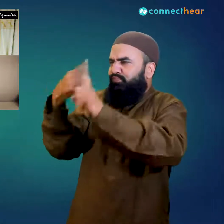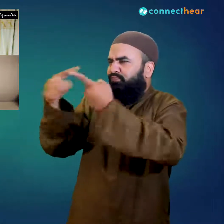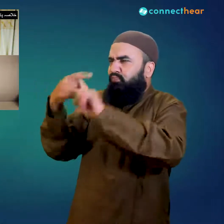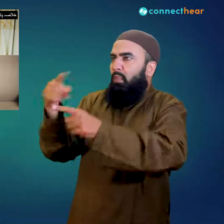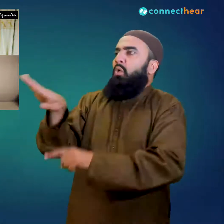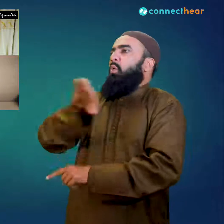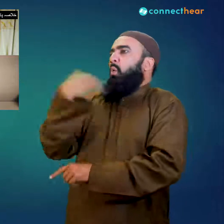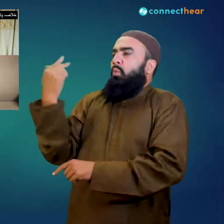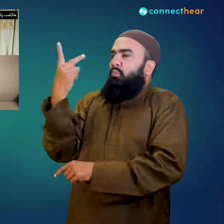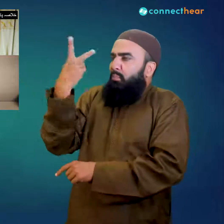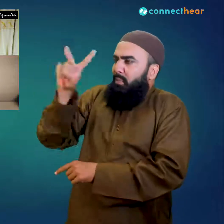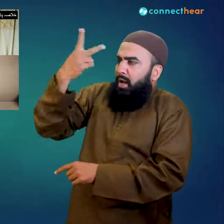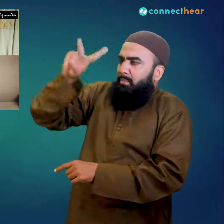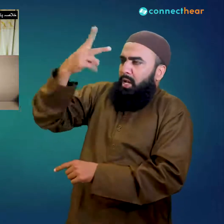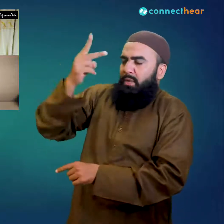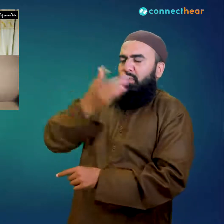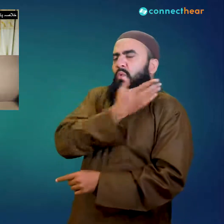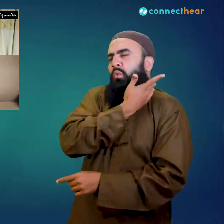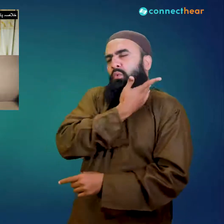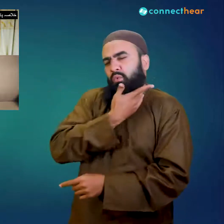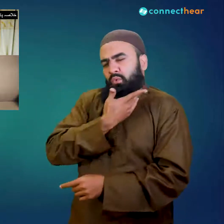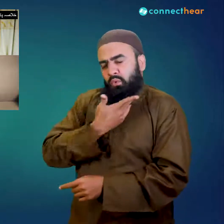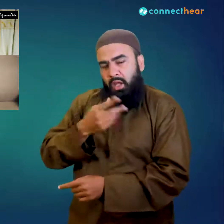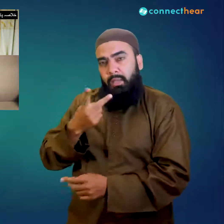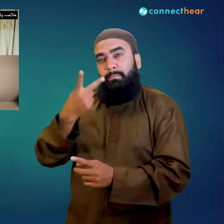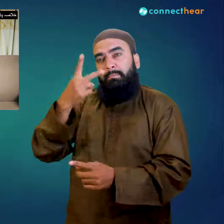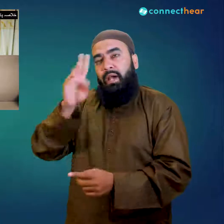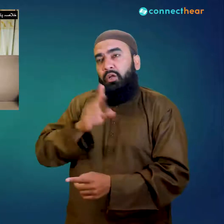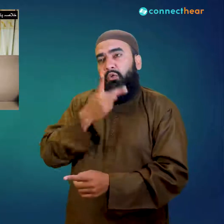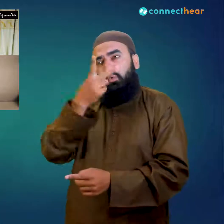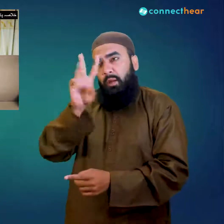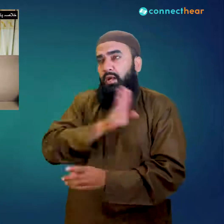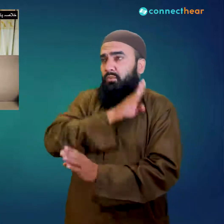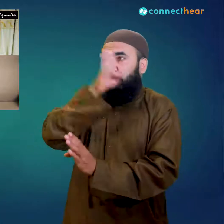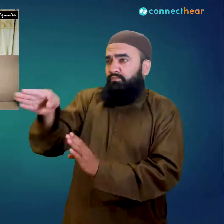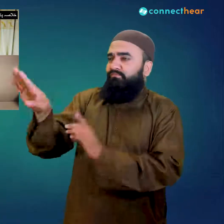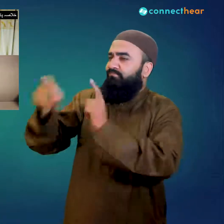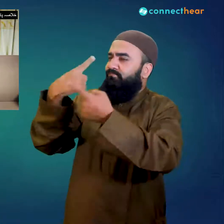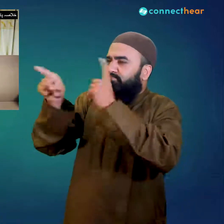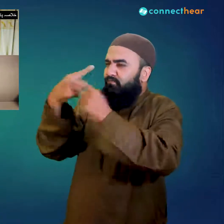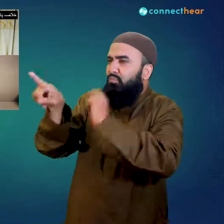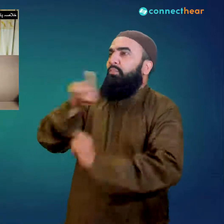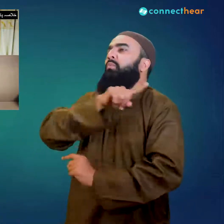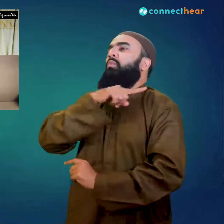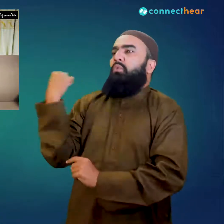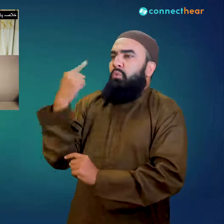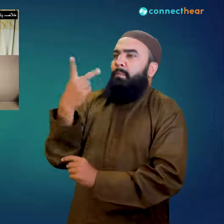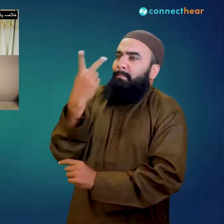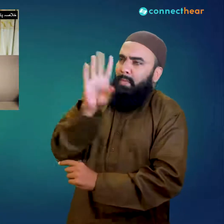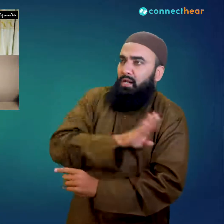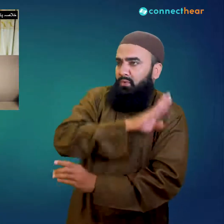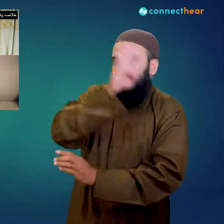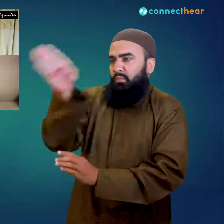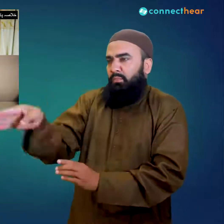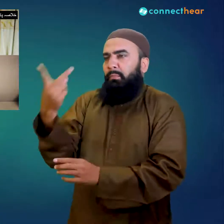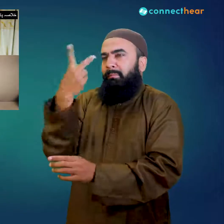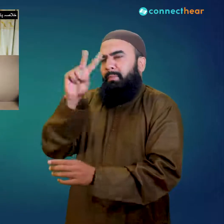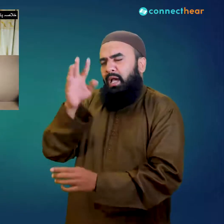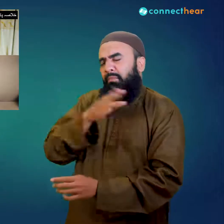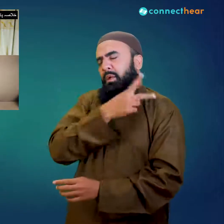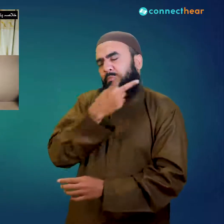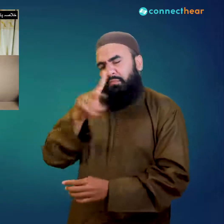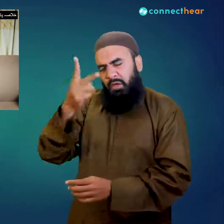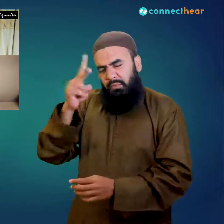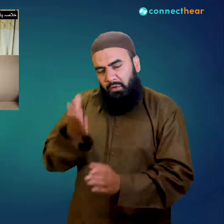مارا جائے، پھر ہمیں زندہ کیا جائے، پھر مارا جائے، پھر زندہ کیا جائے، ہم تو یہ چاہتے ہیں۔ اللہ رب العزت فرمائیں گے کہ یہ تو دنیا میں ہو